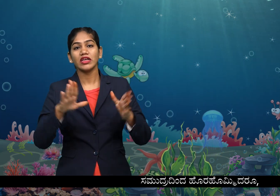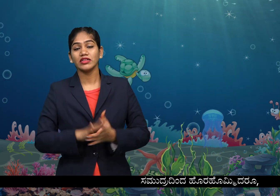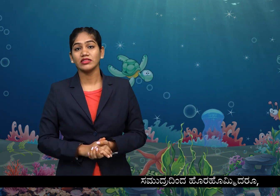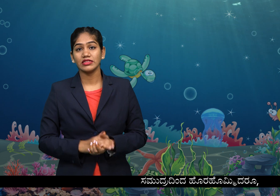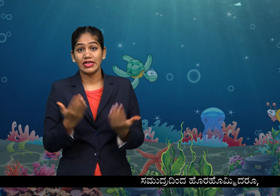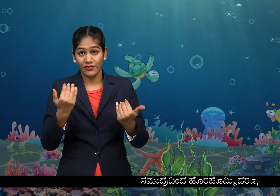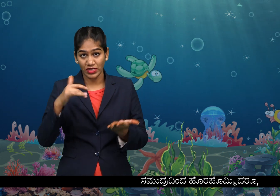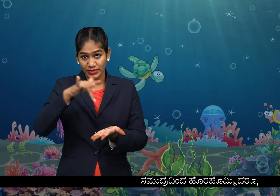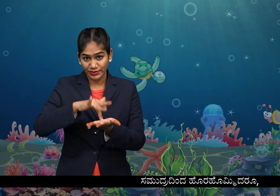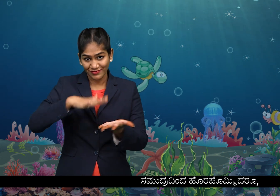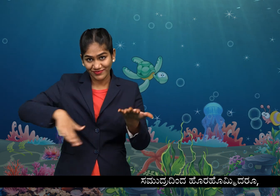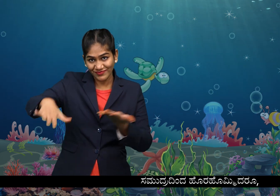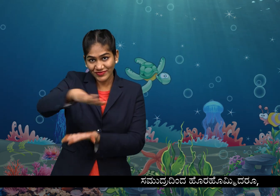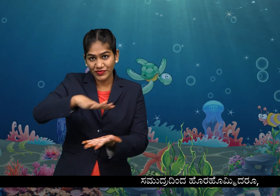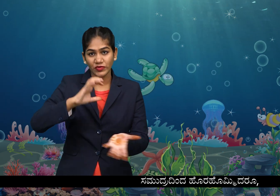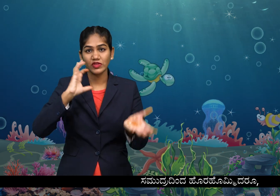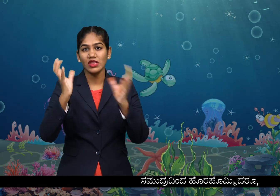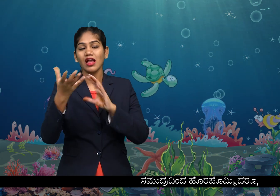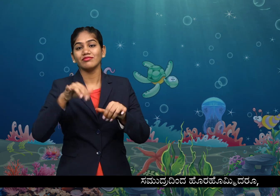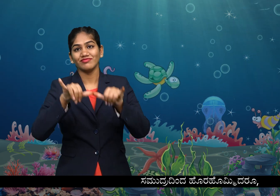ಸಮುದ್ರದಿಂದ ಹೊರಹೊಮ್ಮಿದ್ರು.